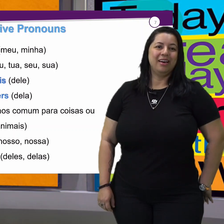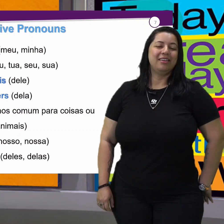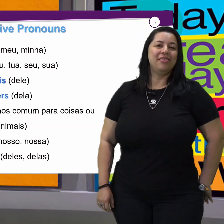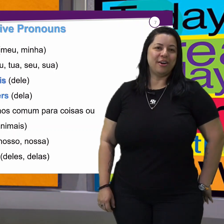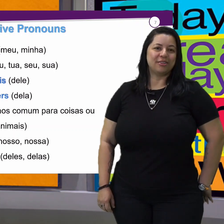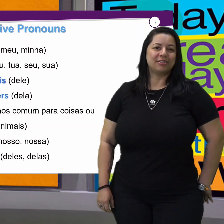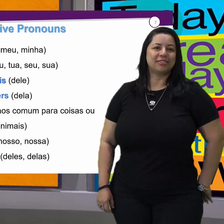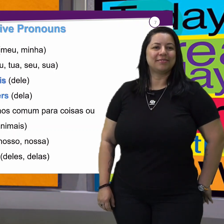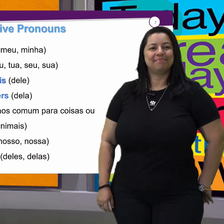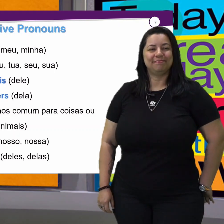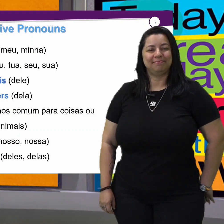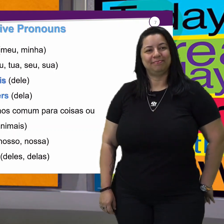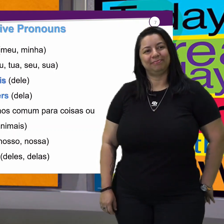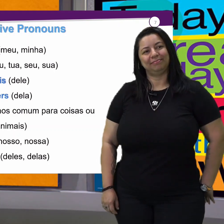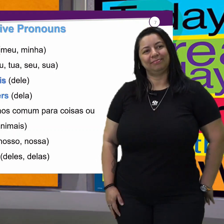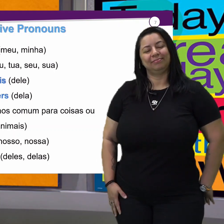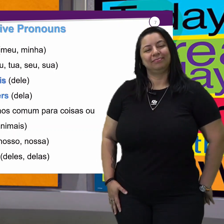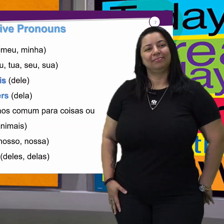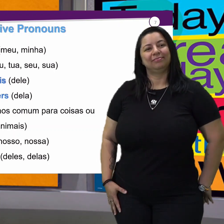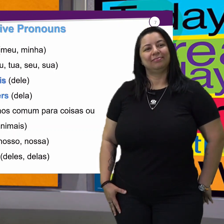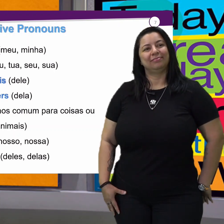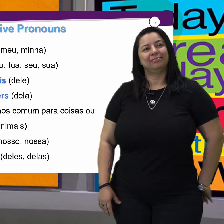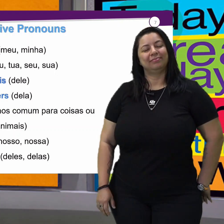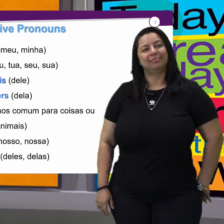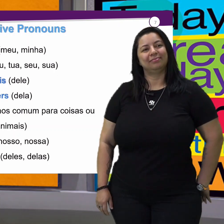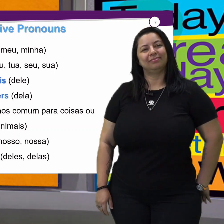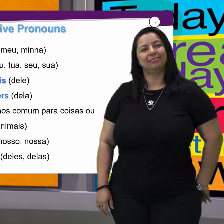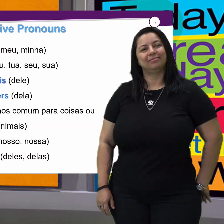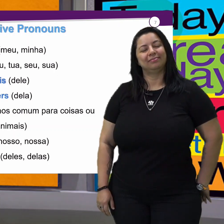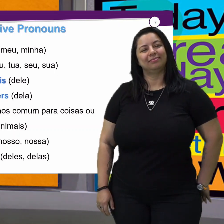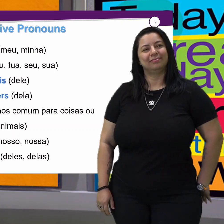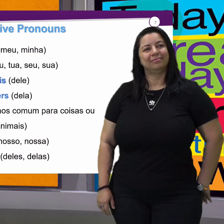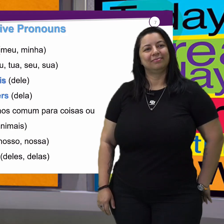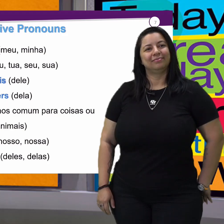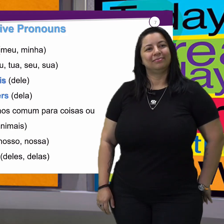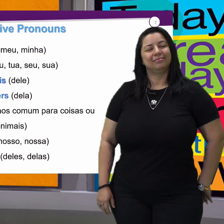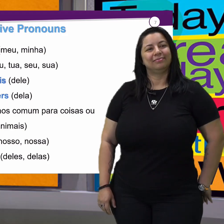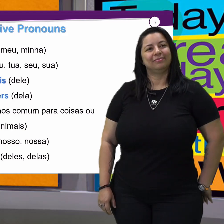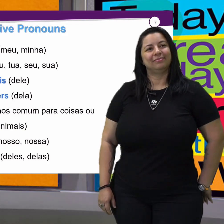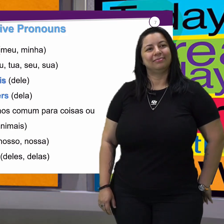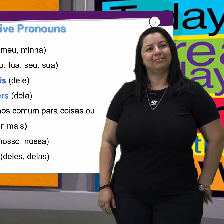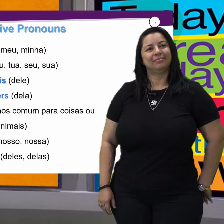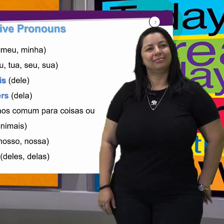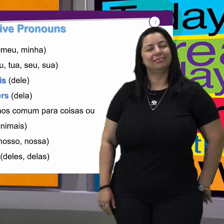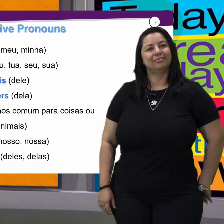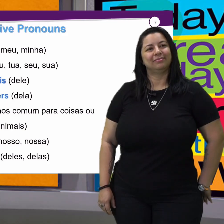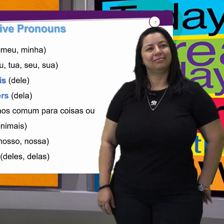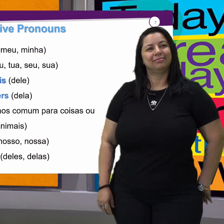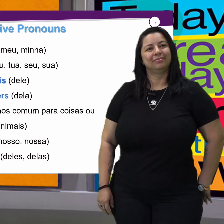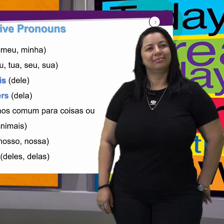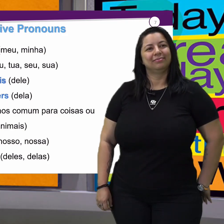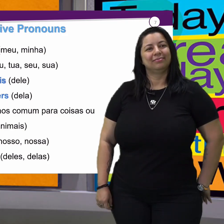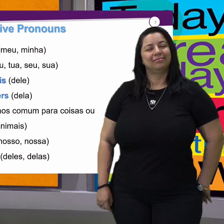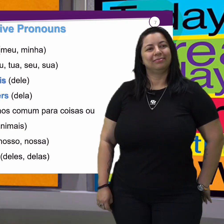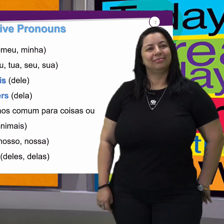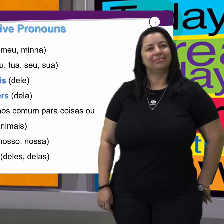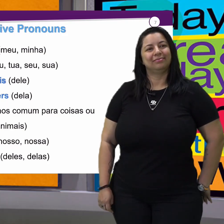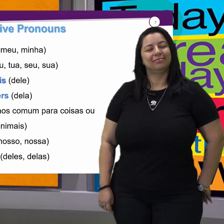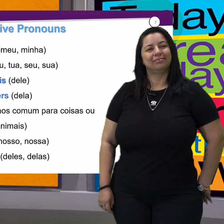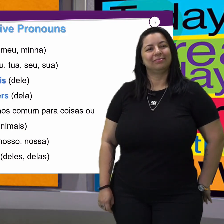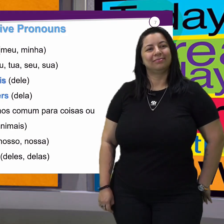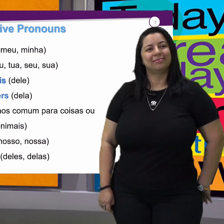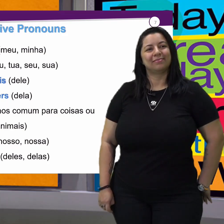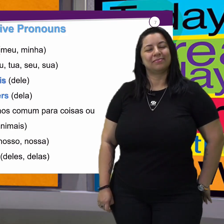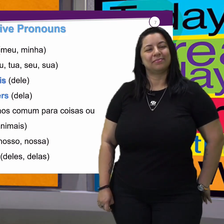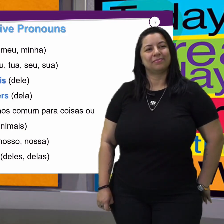Ours. Theirs. Exatamente. Bem simples, bem fácil. Gente, dificuldade, 000 em